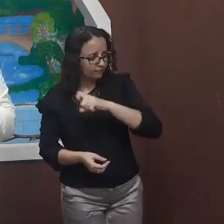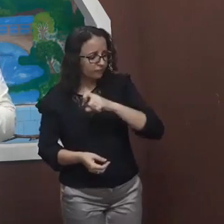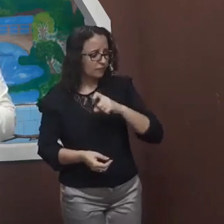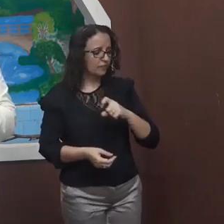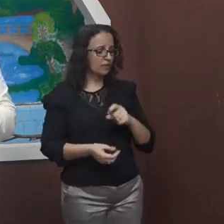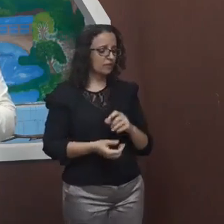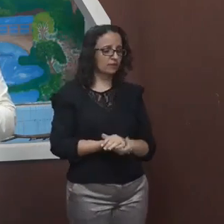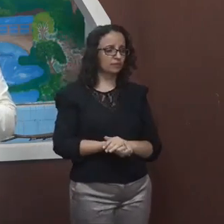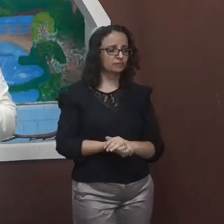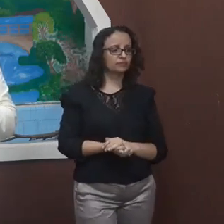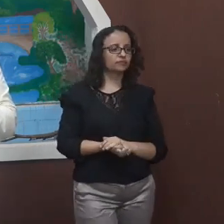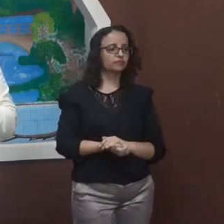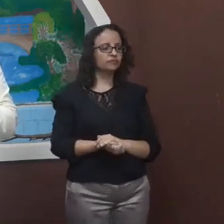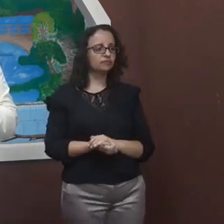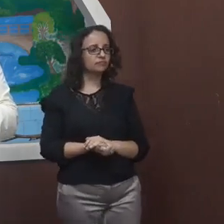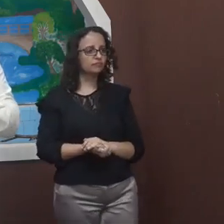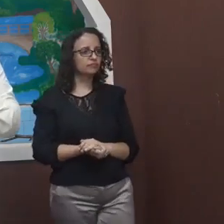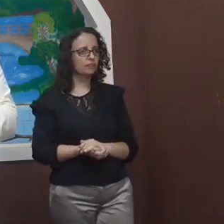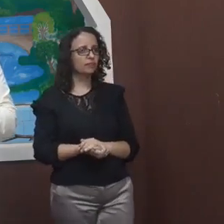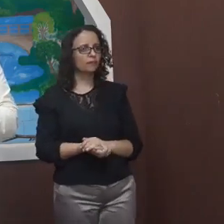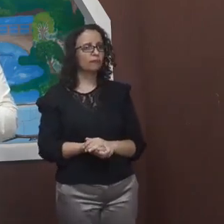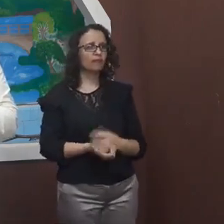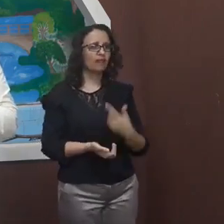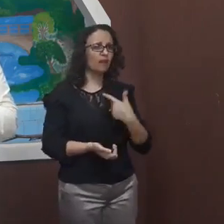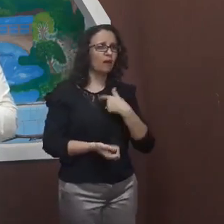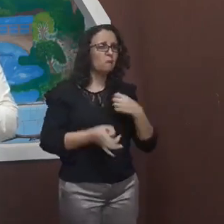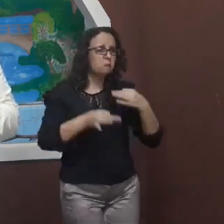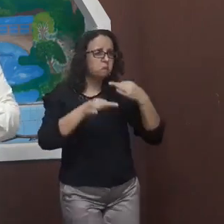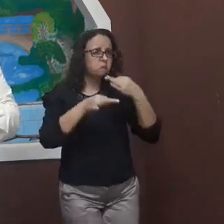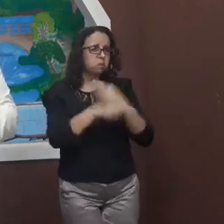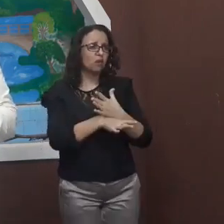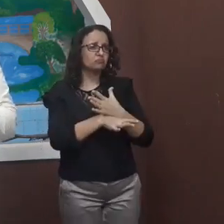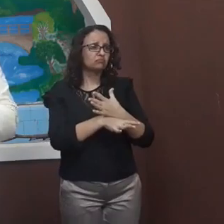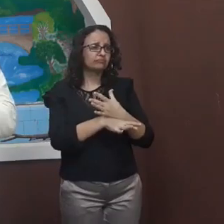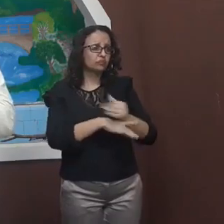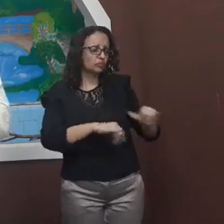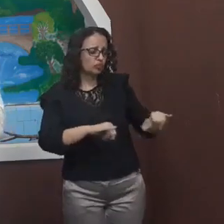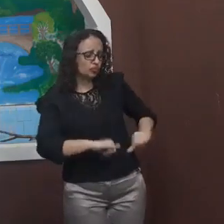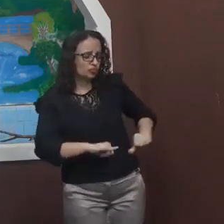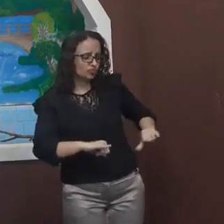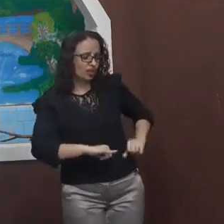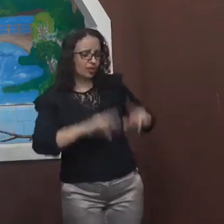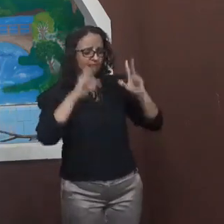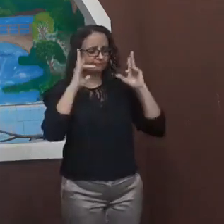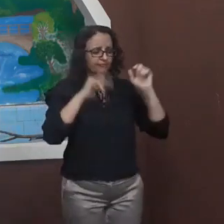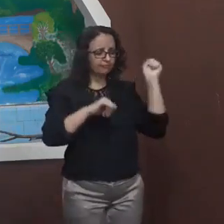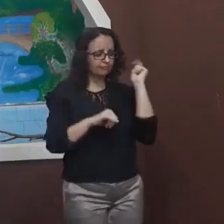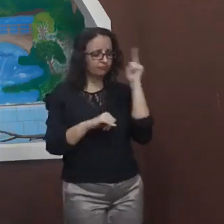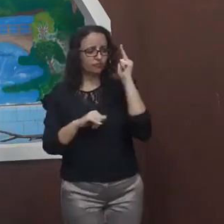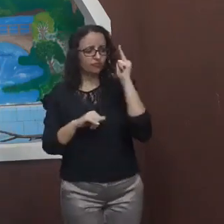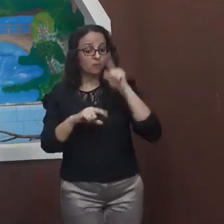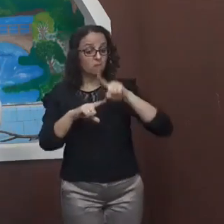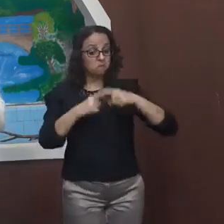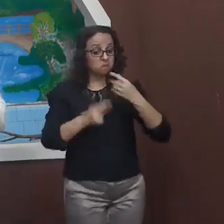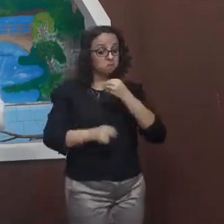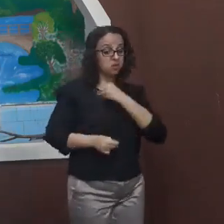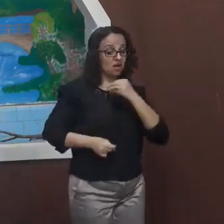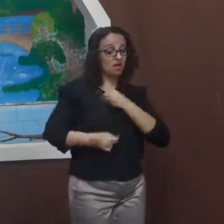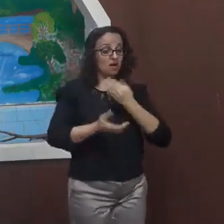ali. Então, será que eu estaria preparado para isso? Para passar pelo sofrimento? Mas tudo começou com o quê? Com o